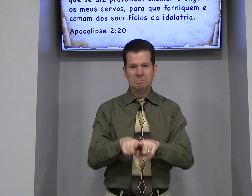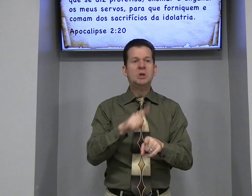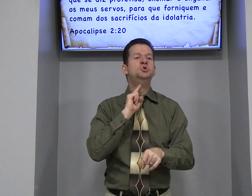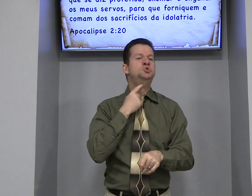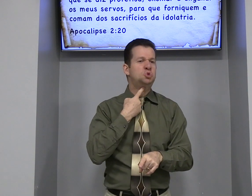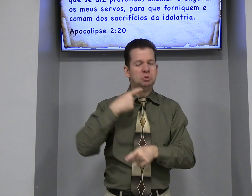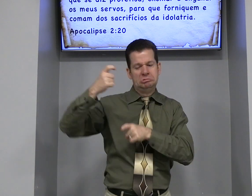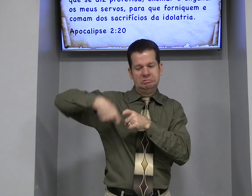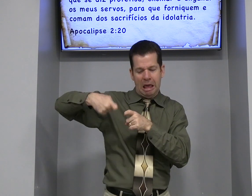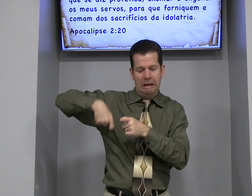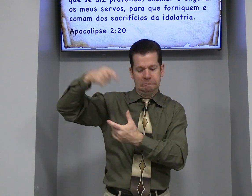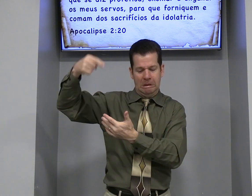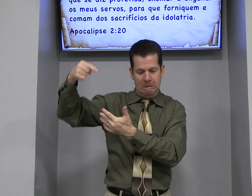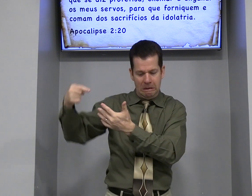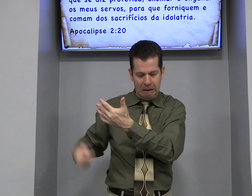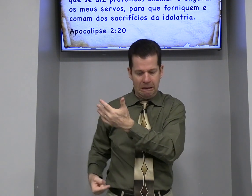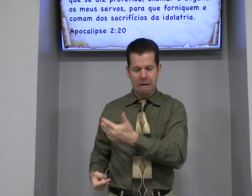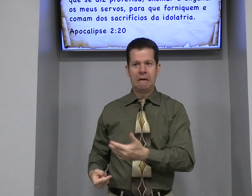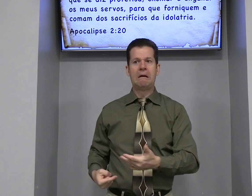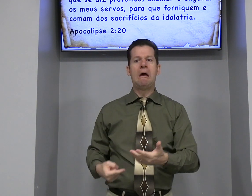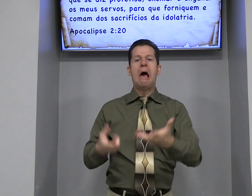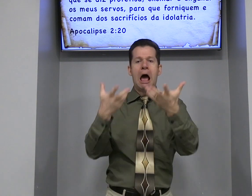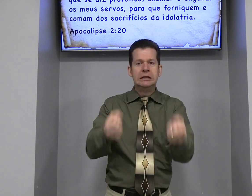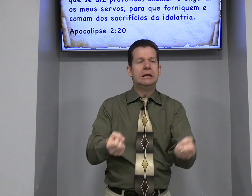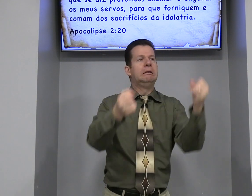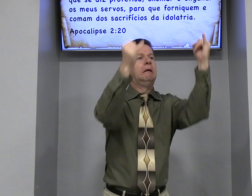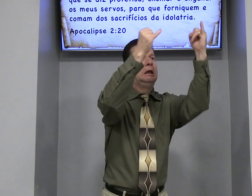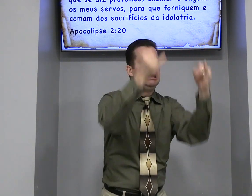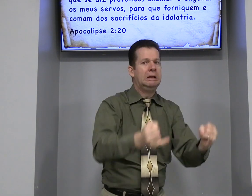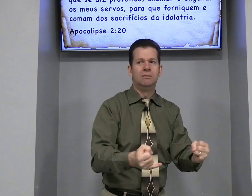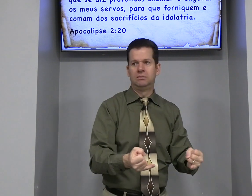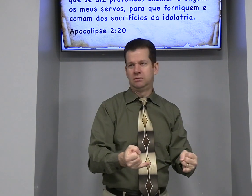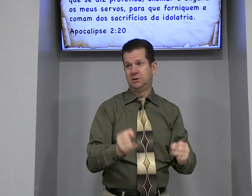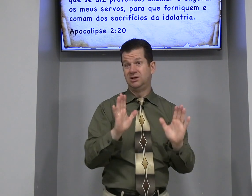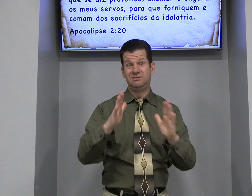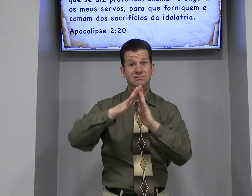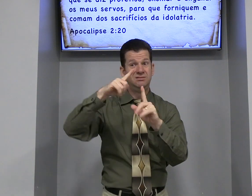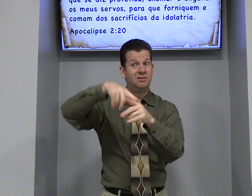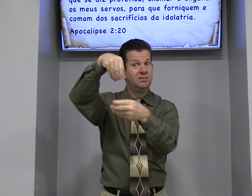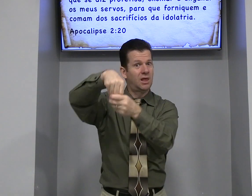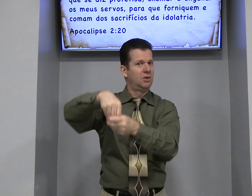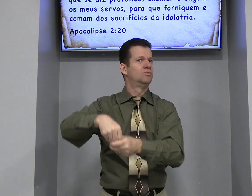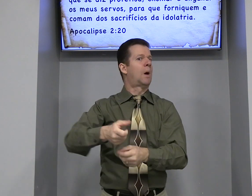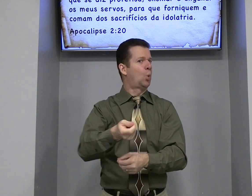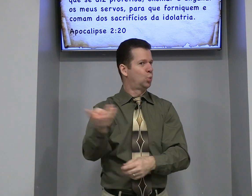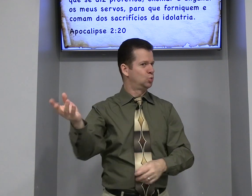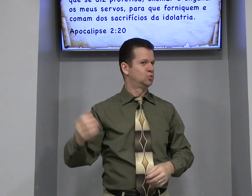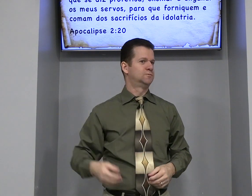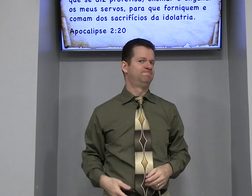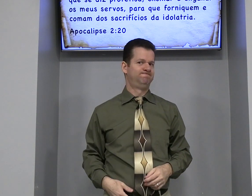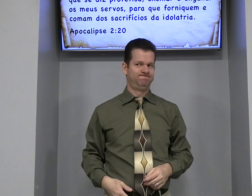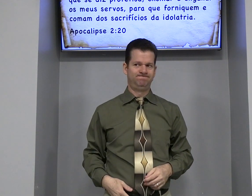e falsos dentro da igreja, sujo, que fornicava muito, que aceitava a comida